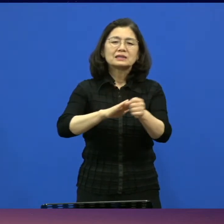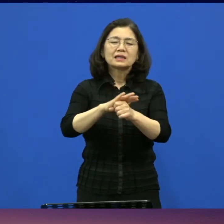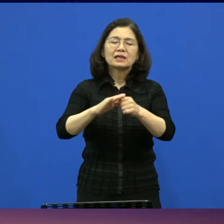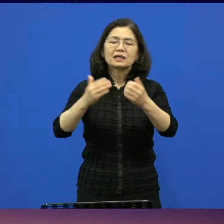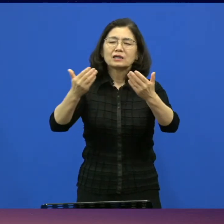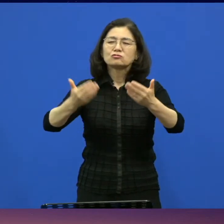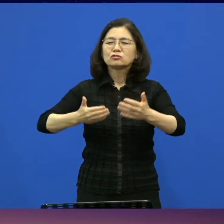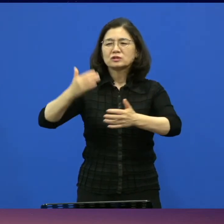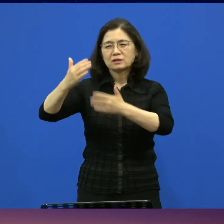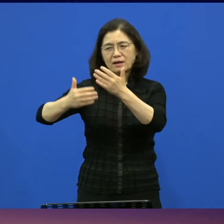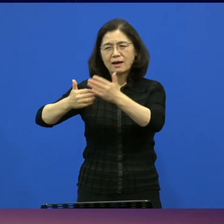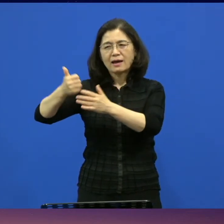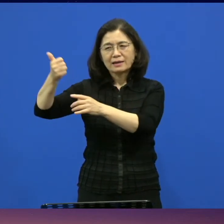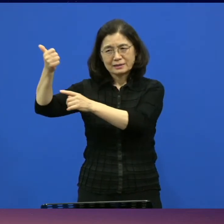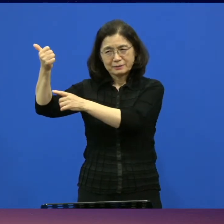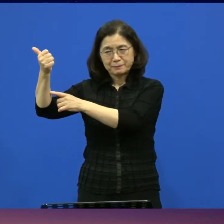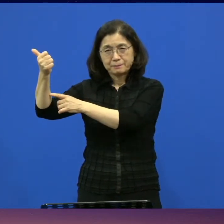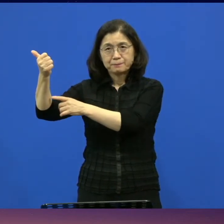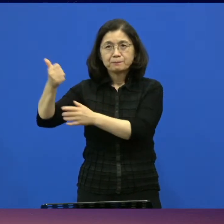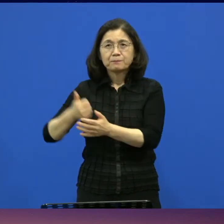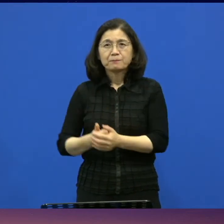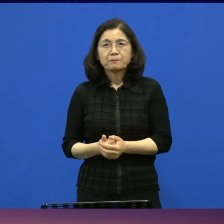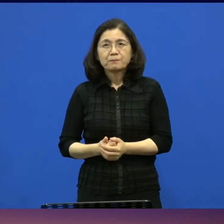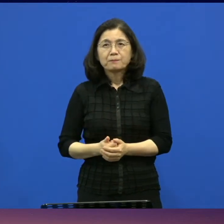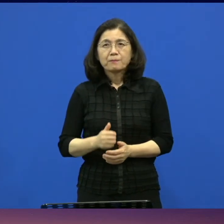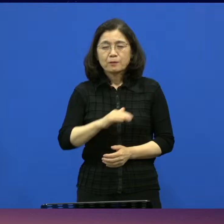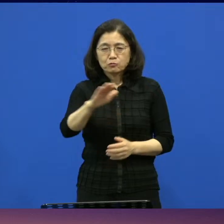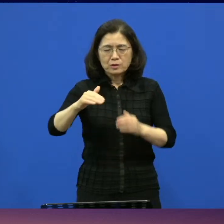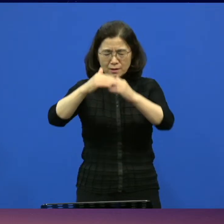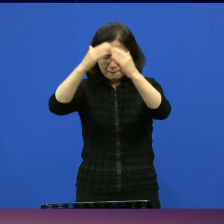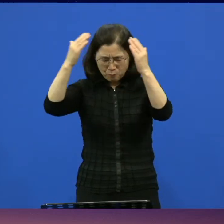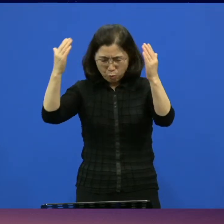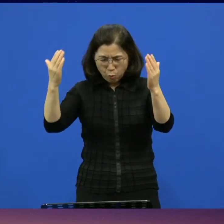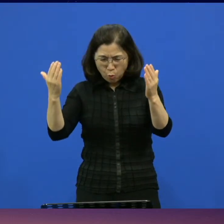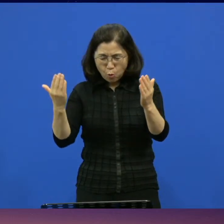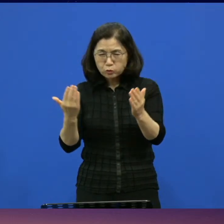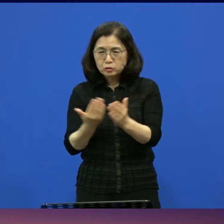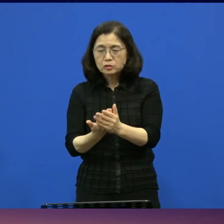사랑. 그래서 우리에게 모든 걸 다 주신 사랑.